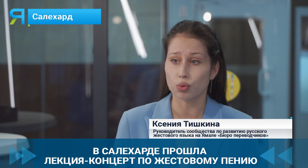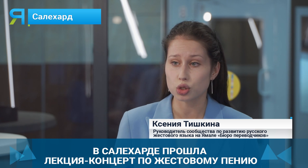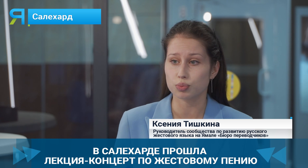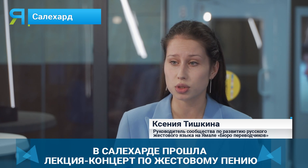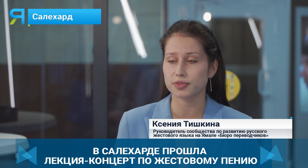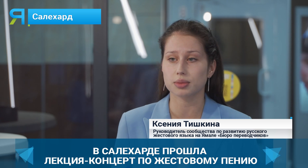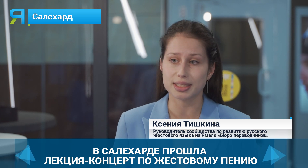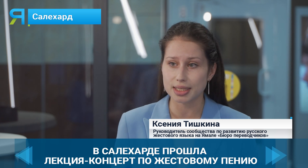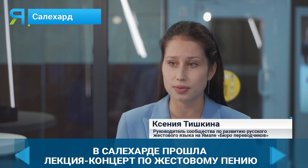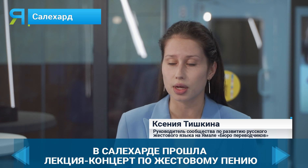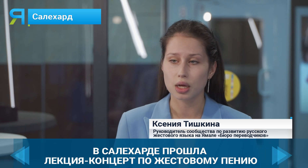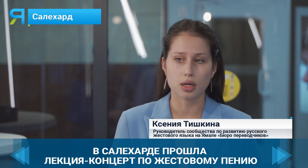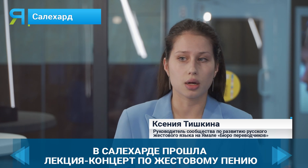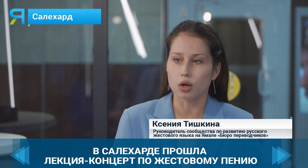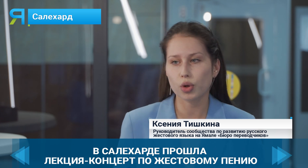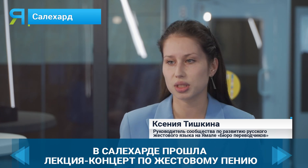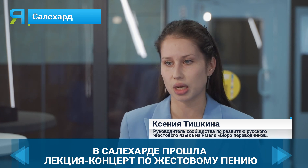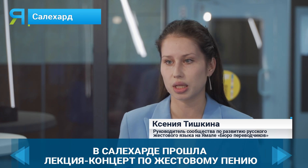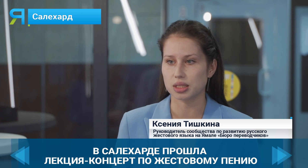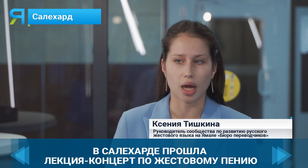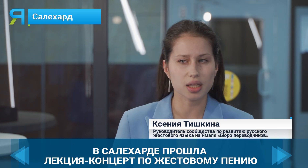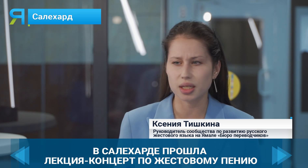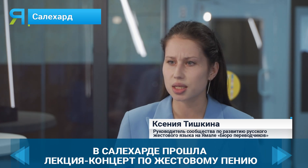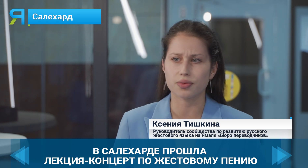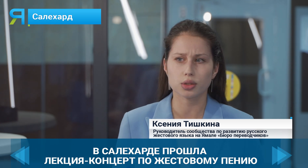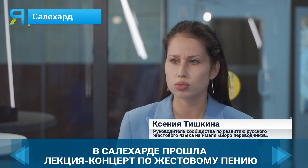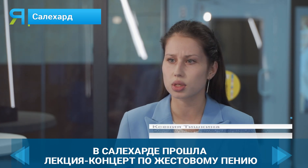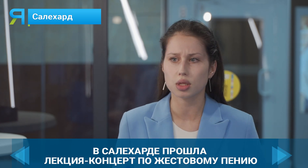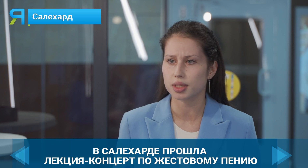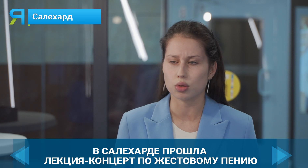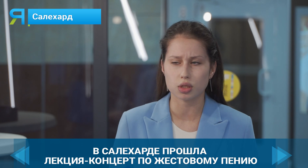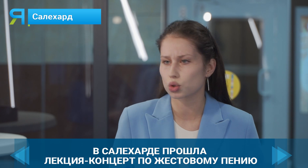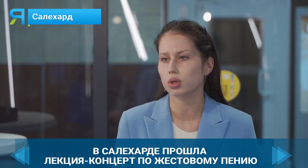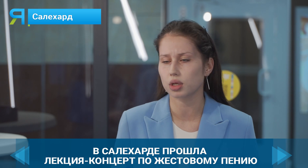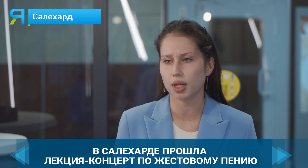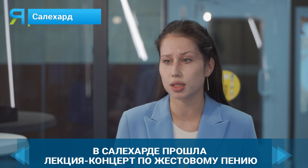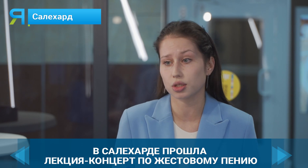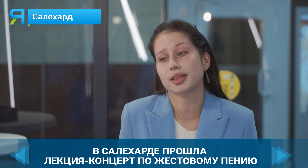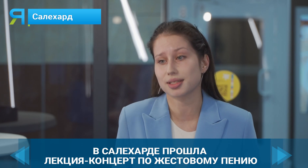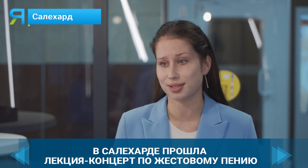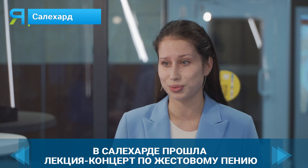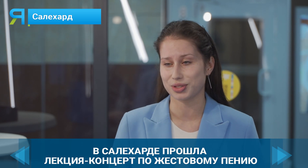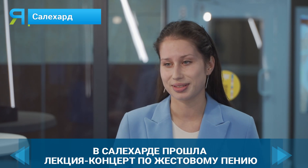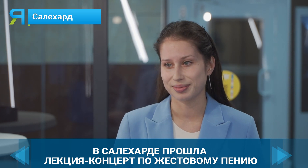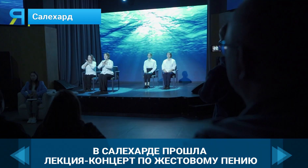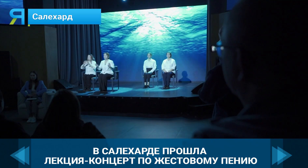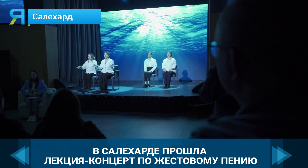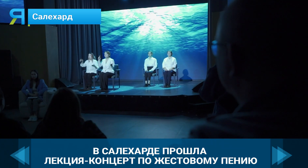же способ взаимодействия, как любой иностранный язык. Английский, французский, немецкий. У нас в школах Ямала даже китайский учат. Не просто